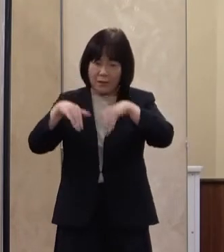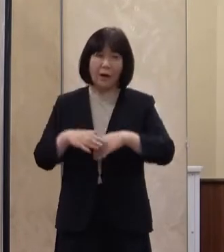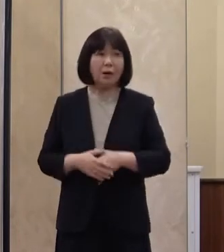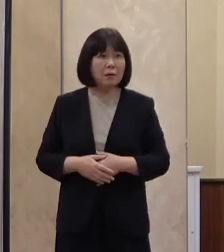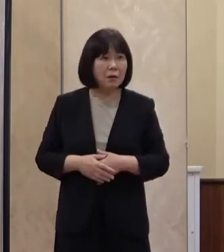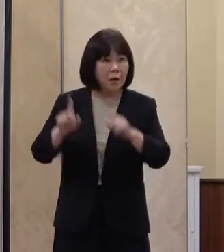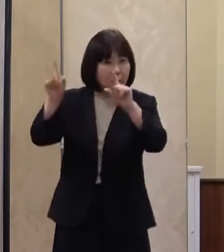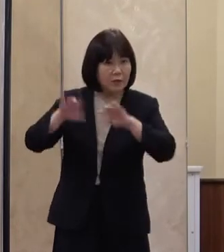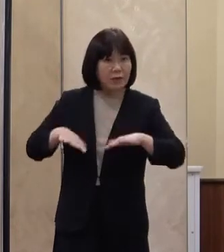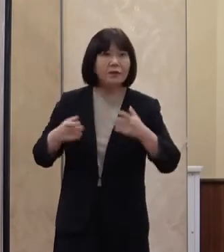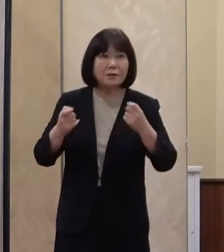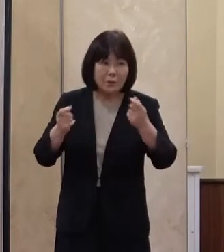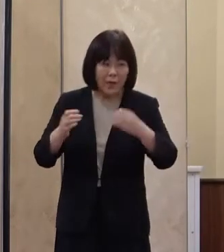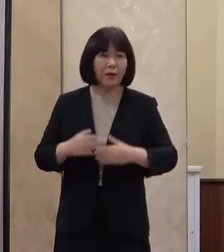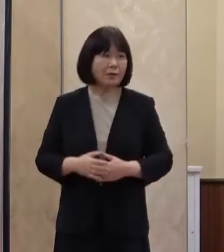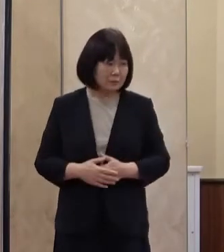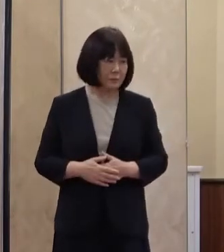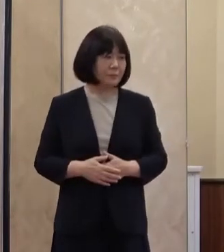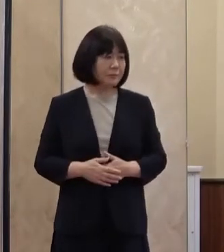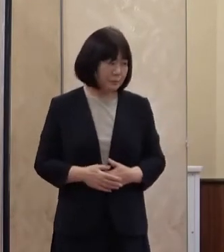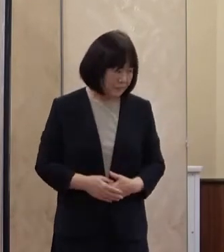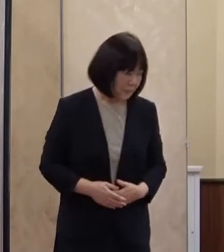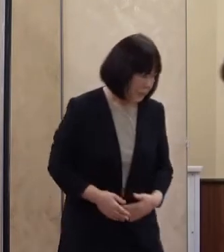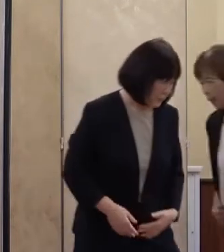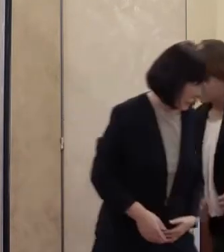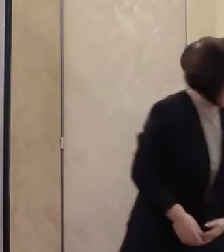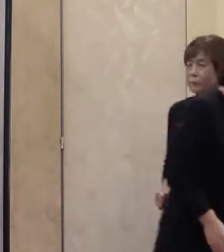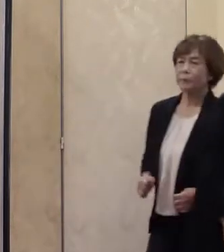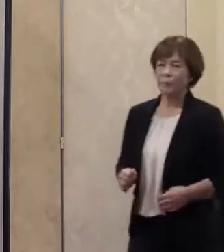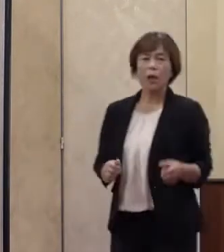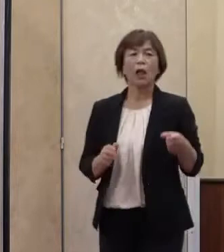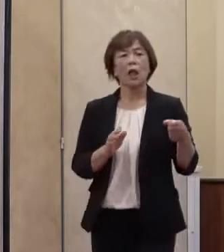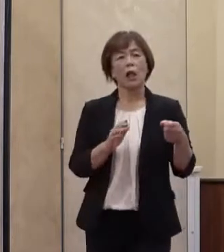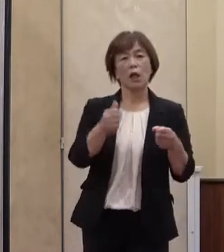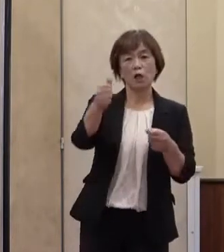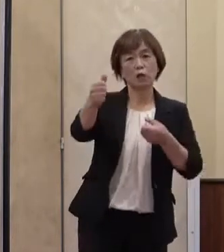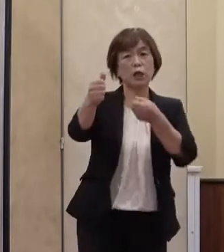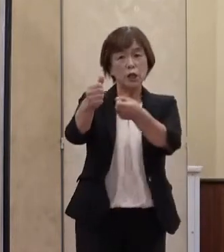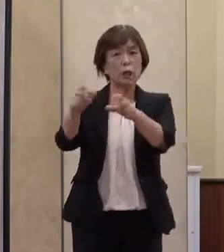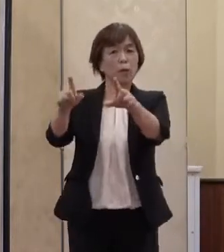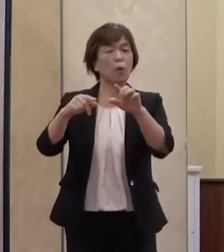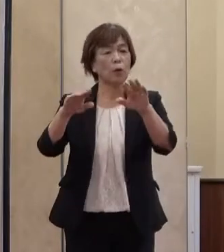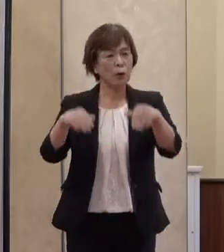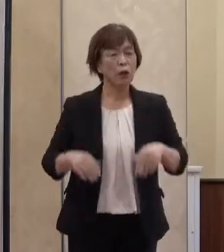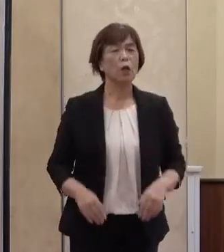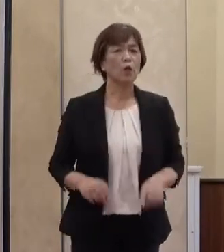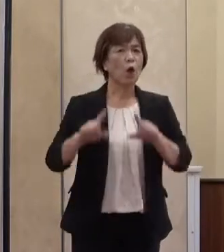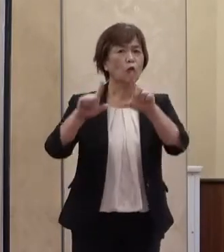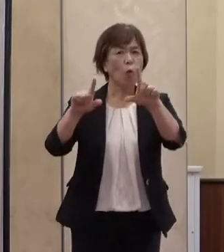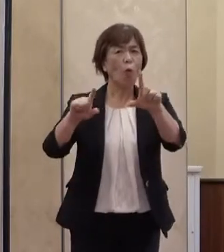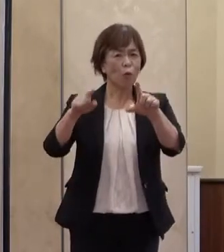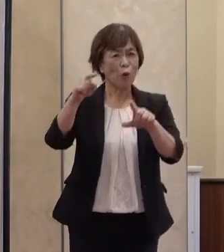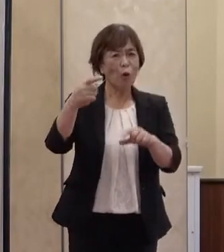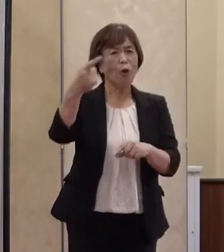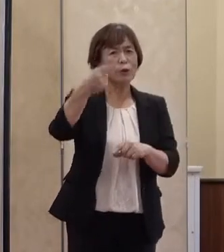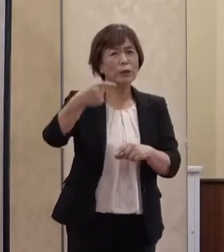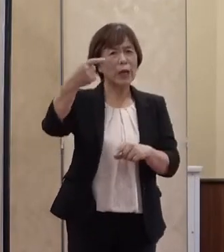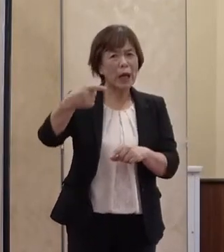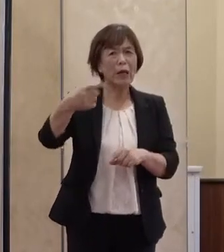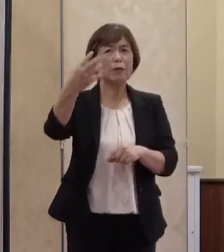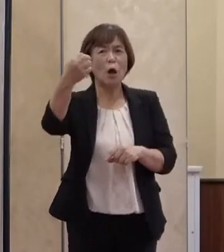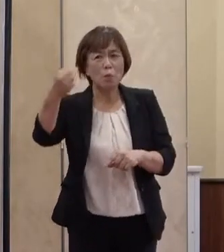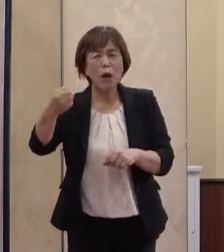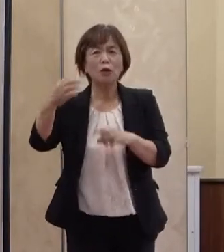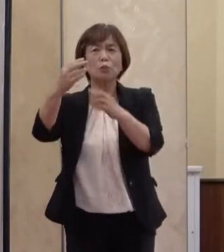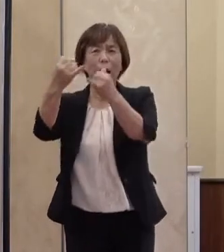って発表されたんですよね、 インタビューの中で。 インタビューで答え、インタビューで答えられているので、じゃあ1400万東京都市に270万大阪